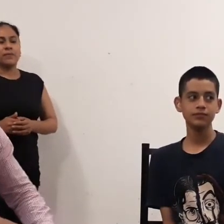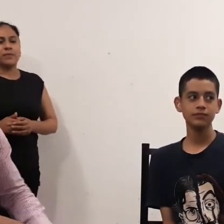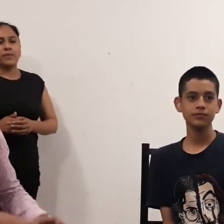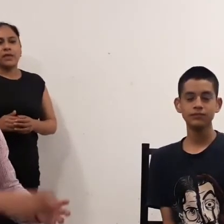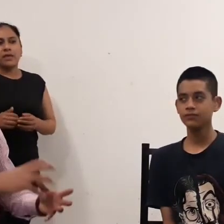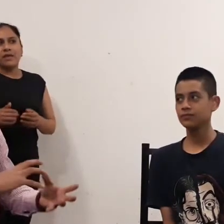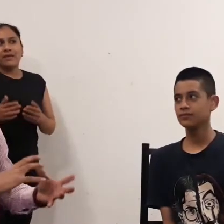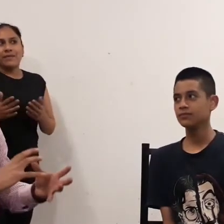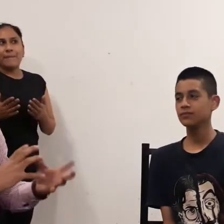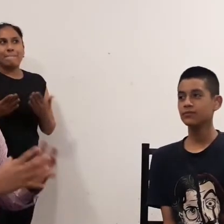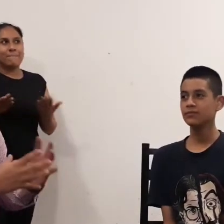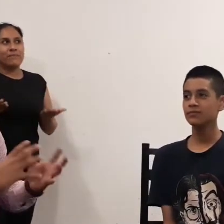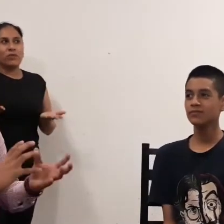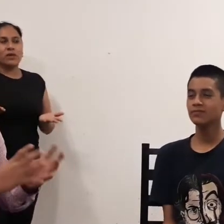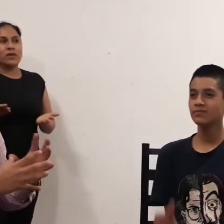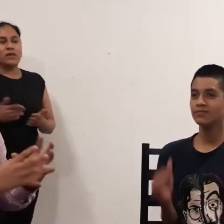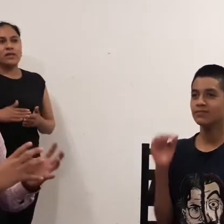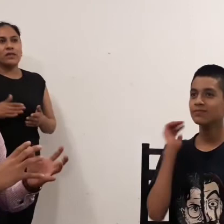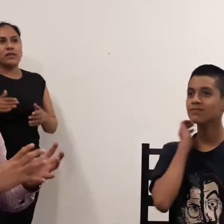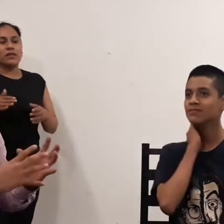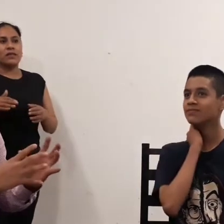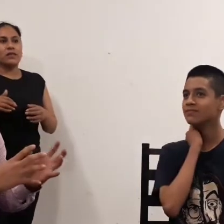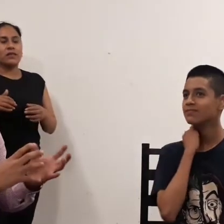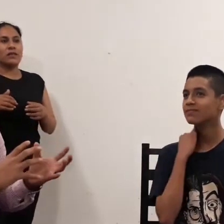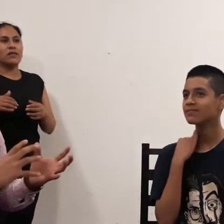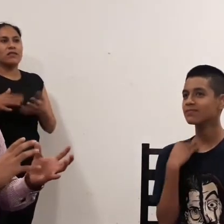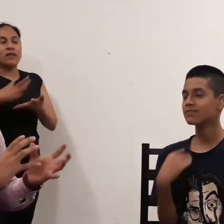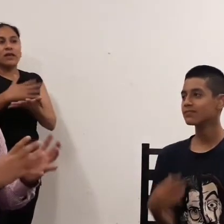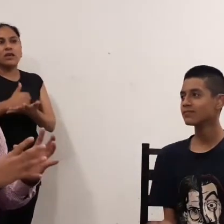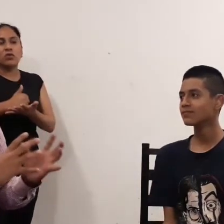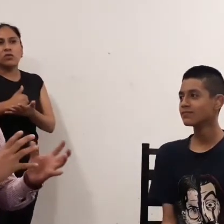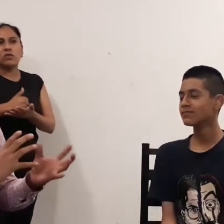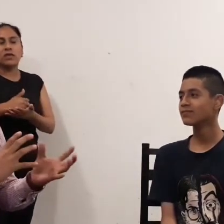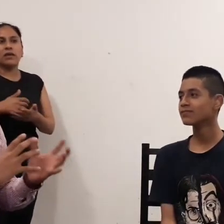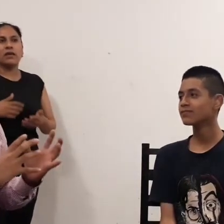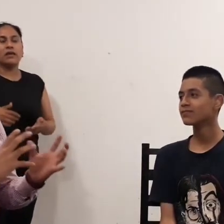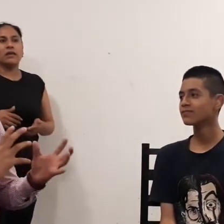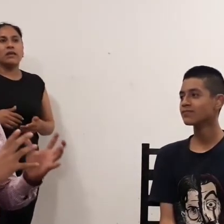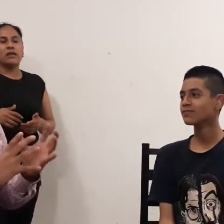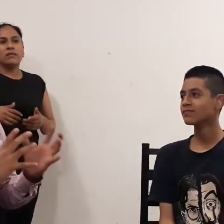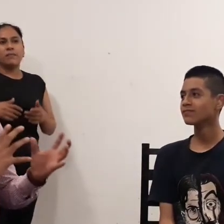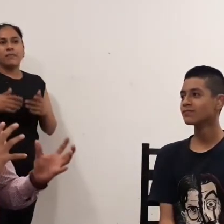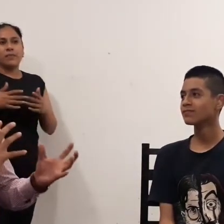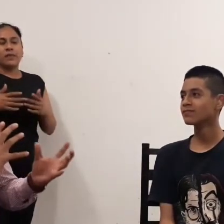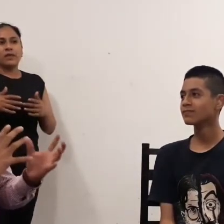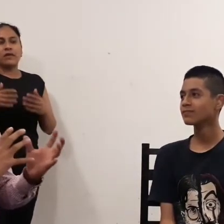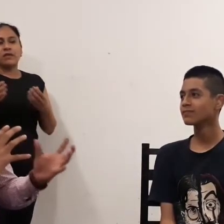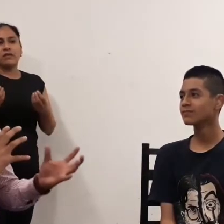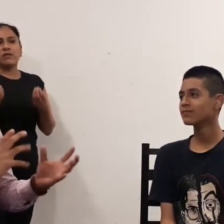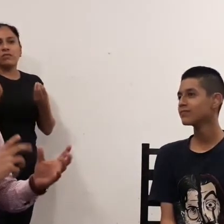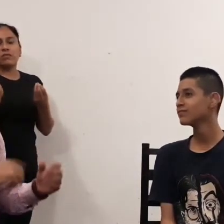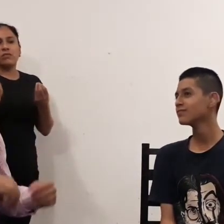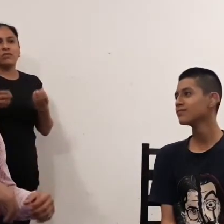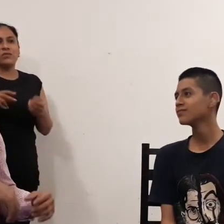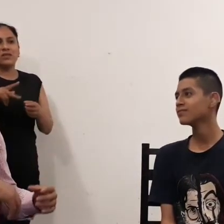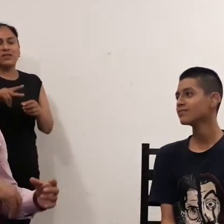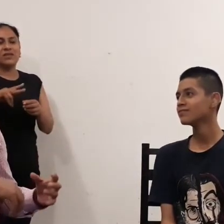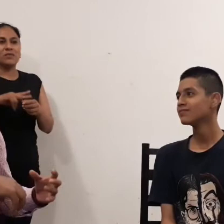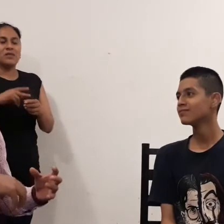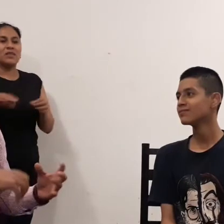Pues precisamente es complementar esta parte, ¿no? Porque muchas veces como papá nos gana